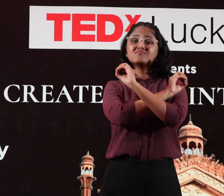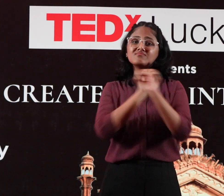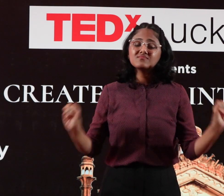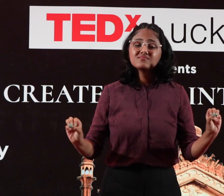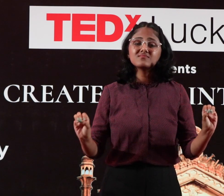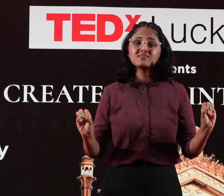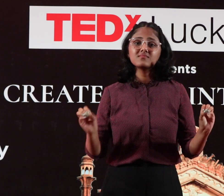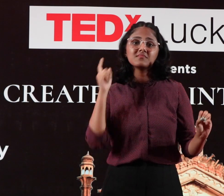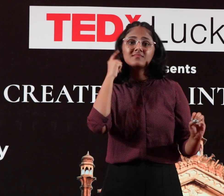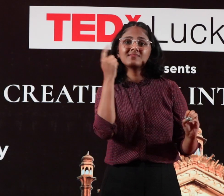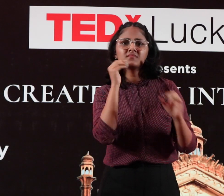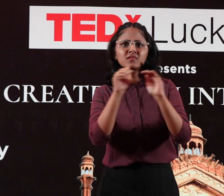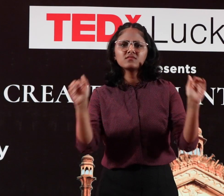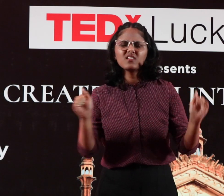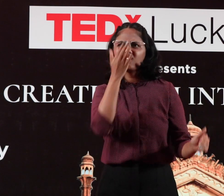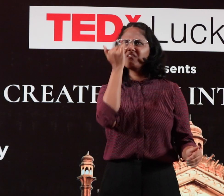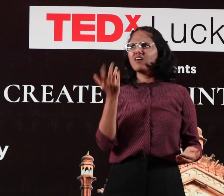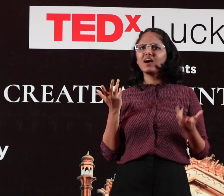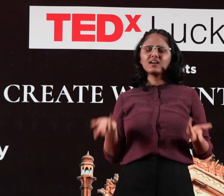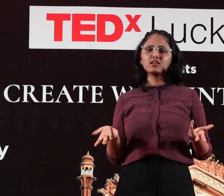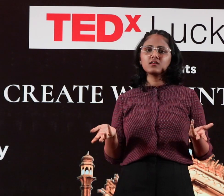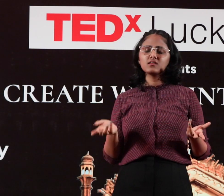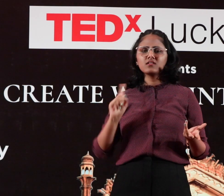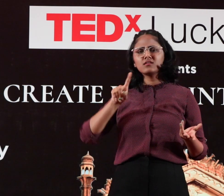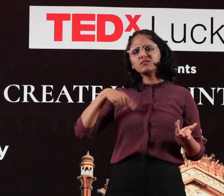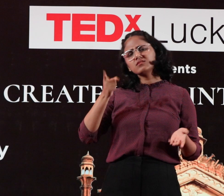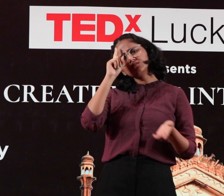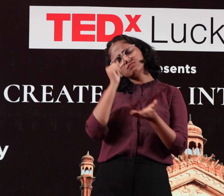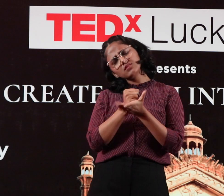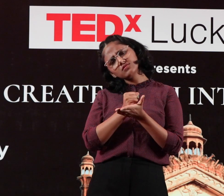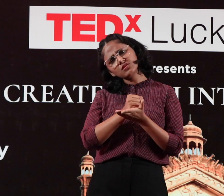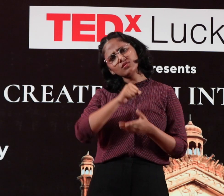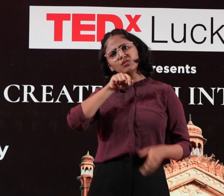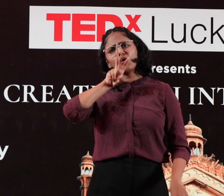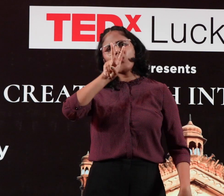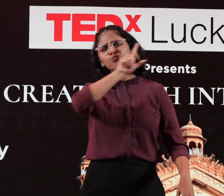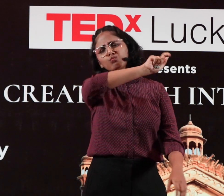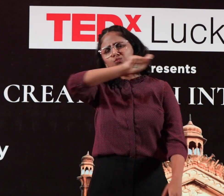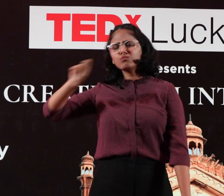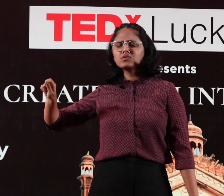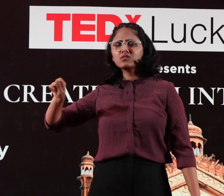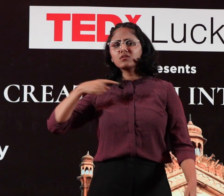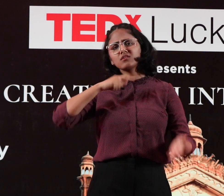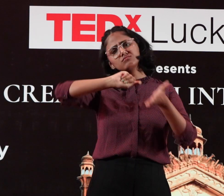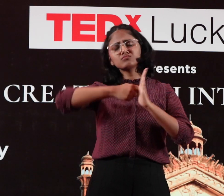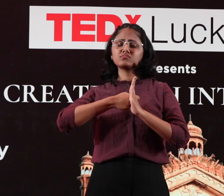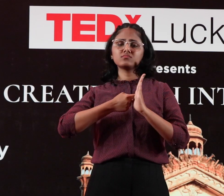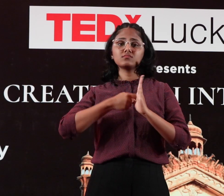वक्त मैंने अपने कंपनी से 2 हफ्ते की कंसेक्यूटिव छुट्टियां ली और मैं गया सारे स्पेशल स्कूल, सारे सरकारी